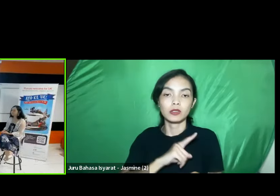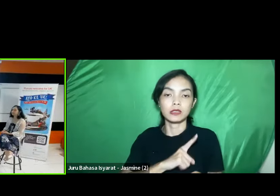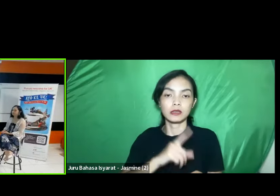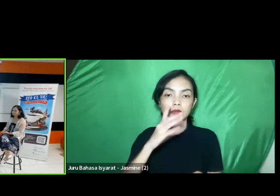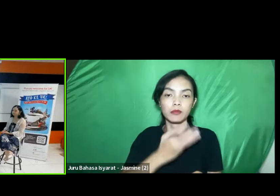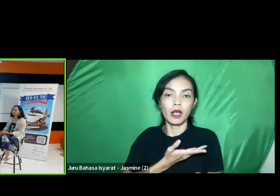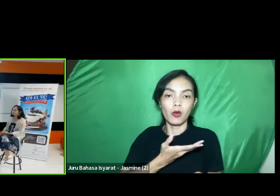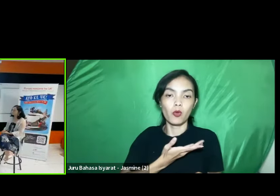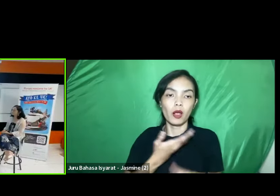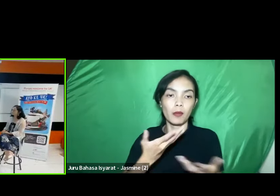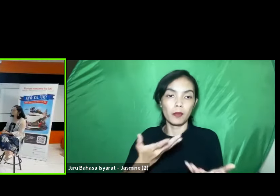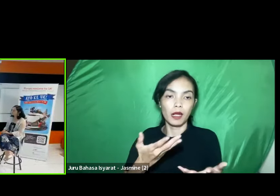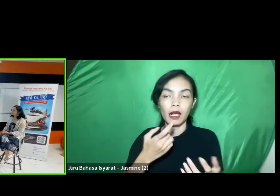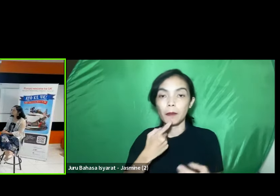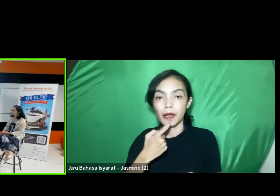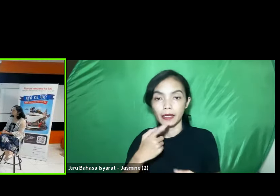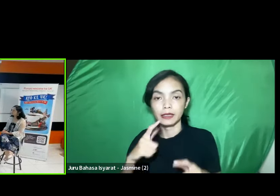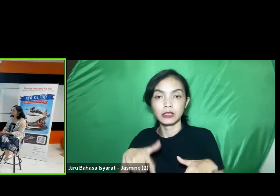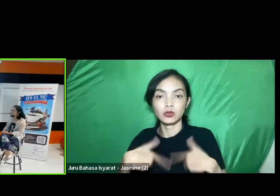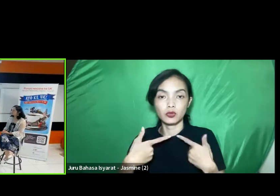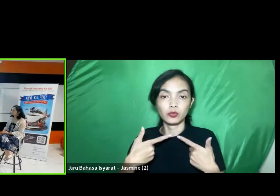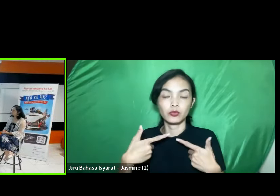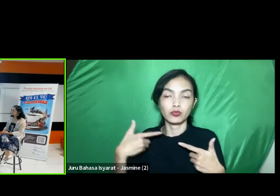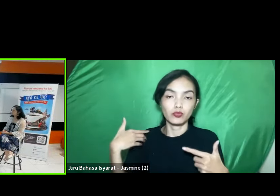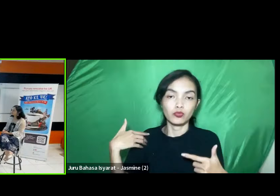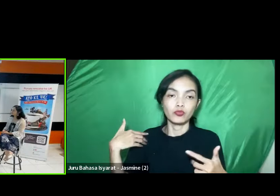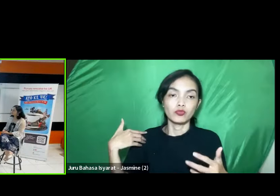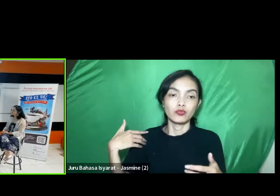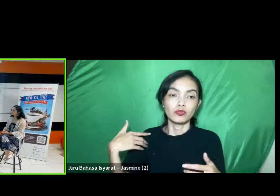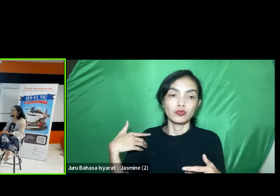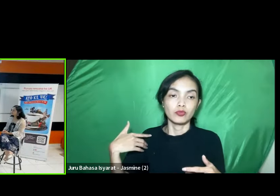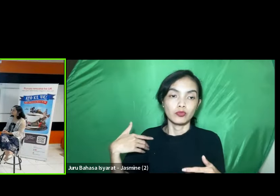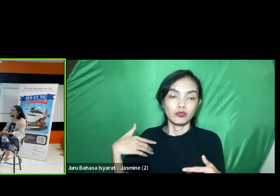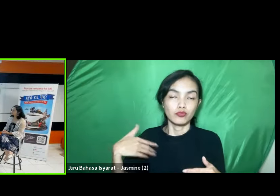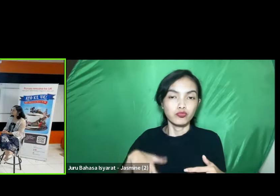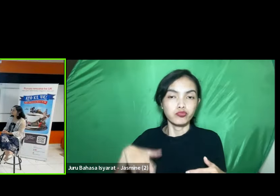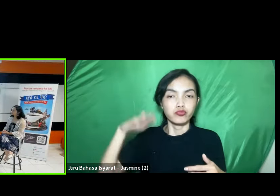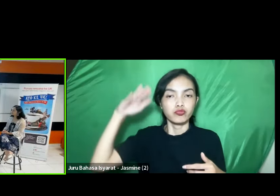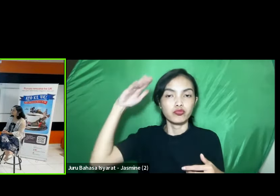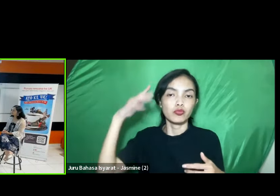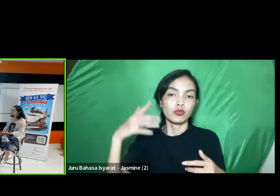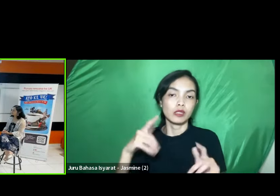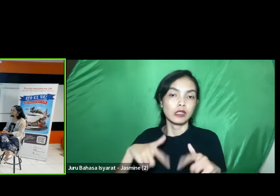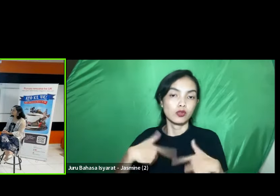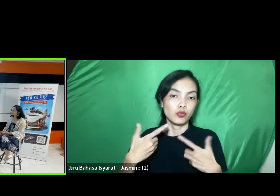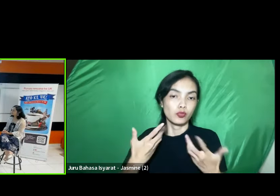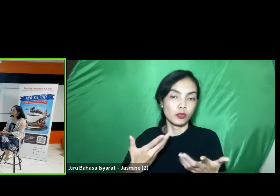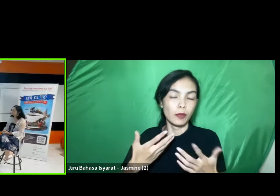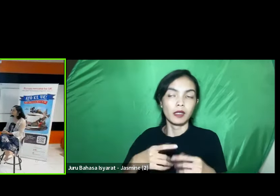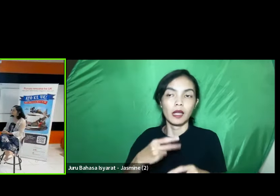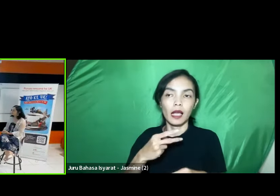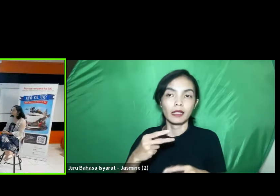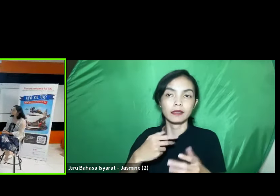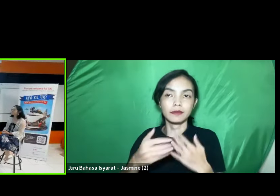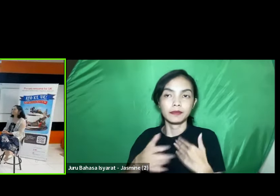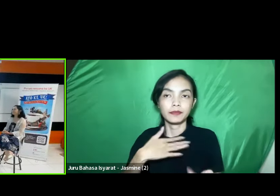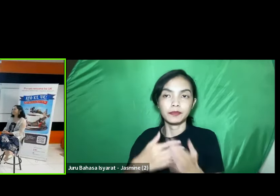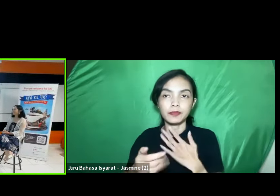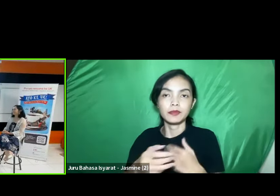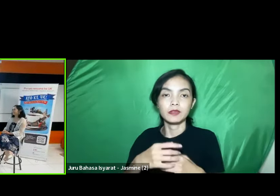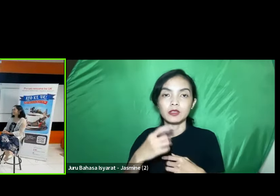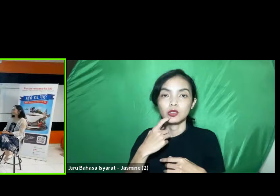mau dalam hidup kita dalam perjalanan hidup kita ya Nah karena itu enggak apa-apa teman-teman Soul searching Dulah gitu